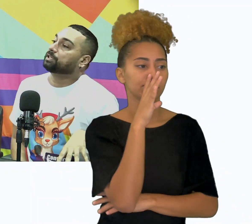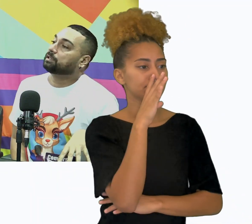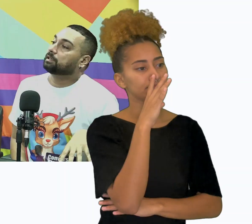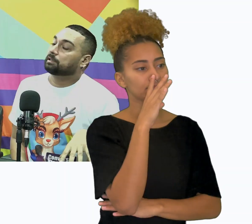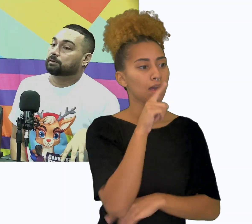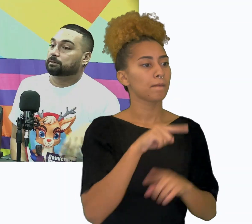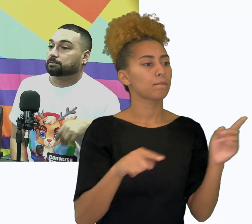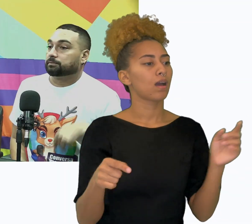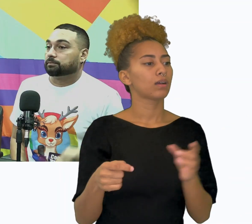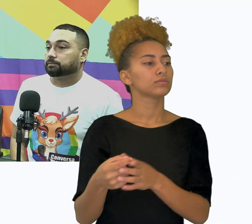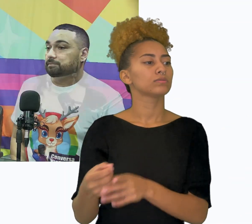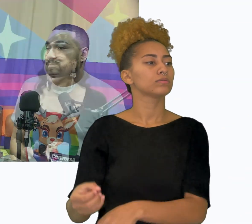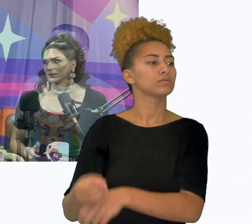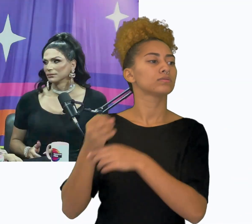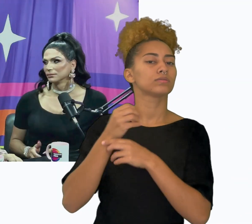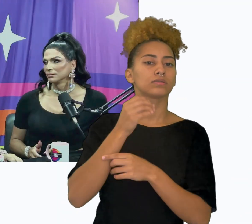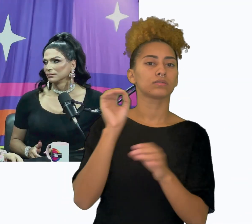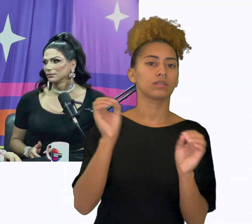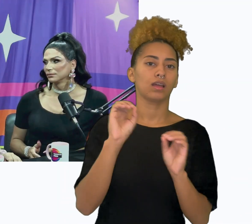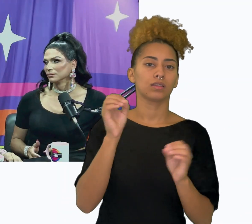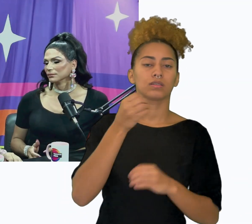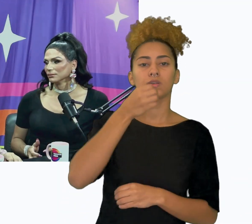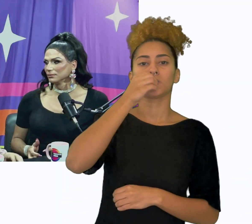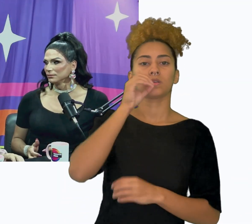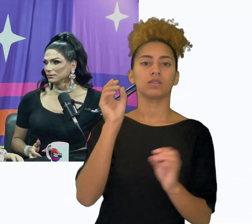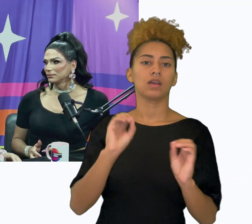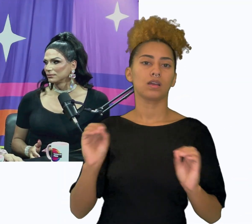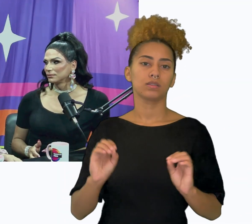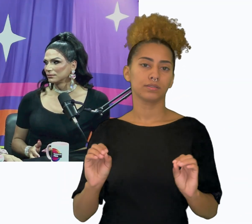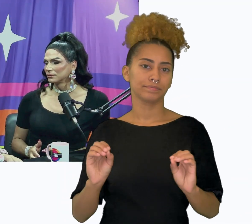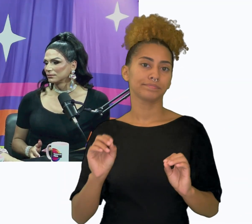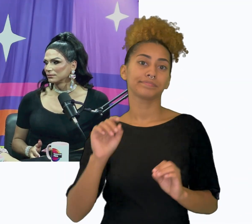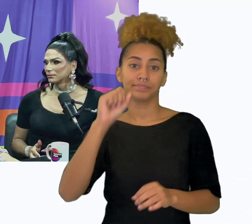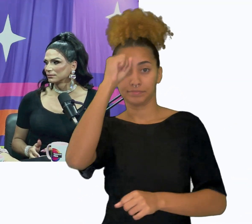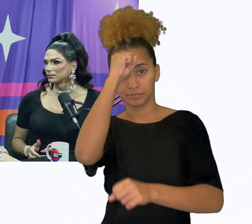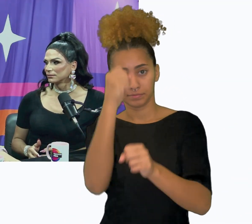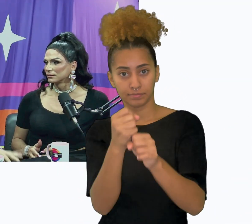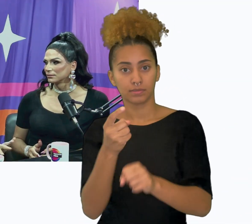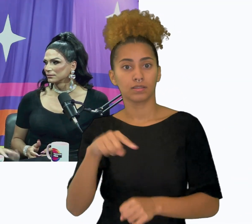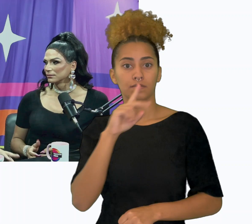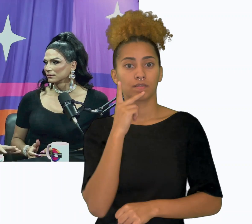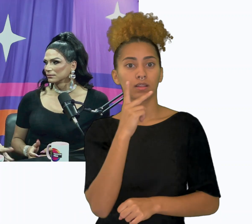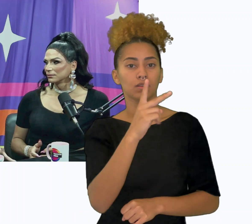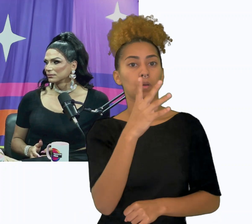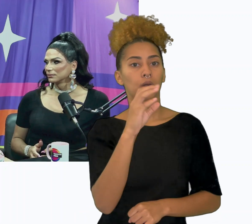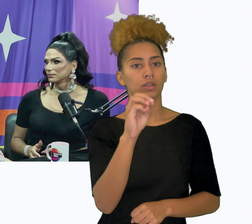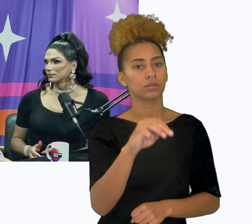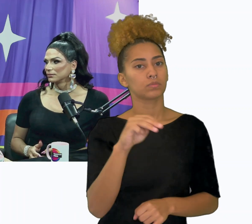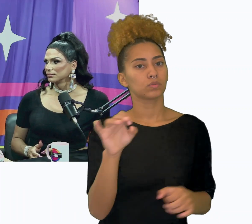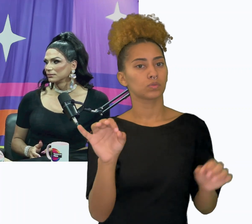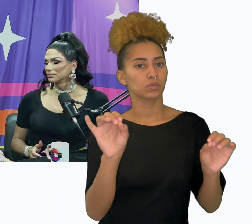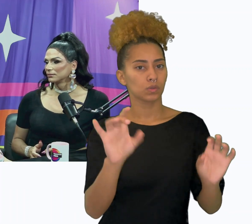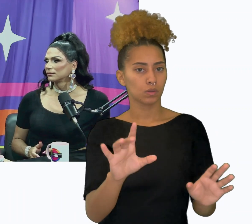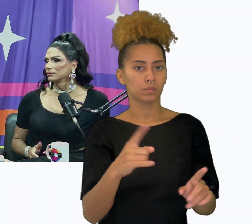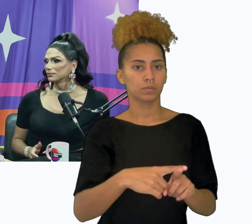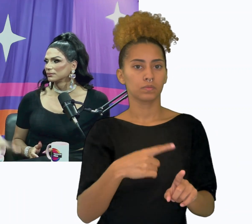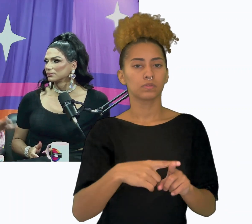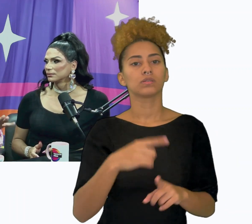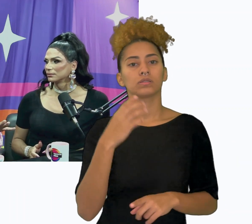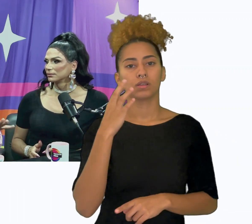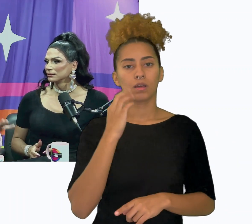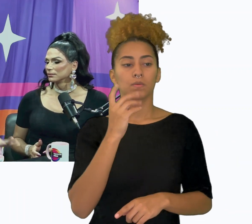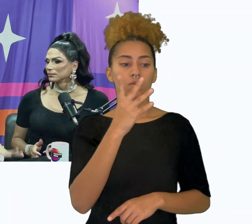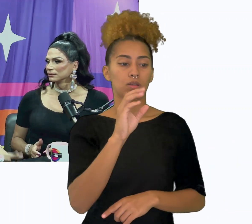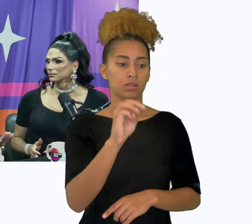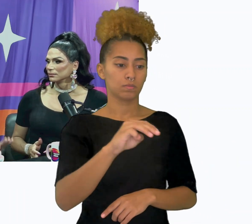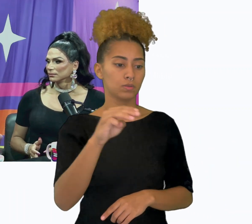consomem. Mas a Divine tinha essa consciência de que portanto que o dono, ele dizia, o show tem que ser 40 minutos. Porque ele sabia que